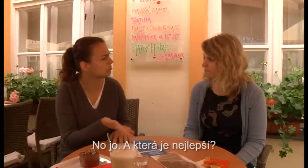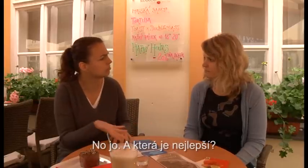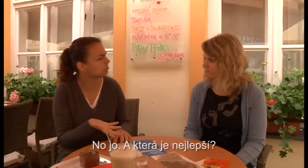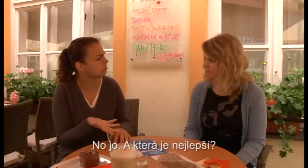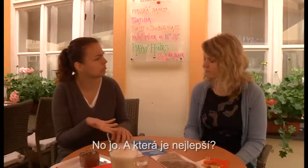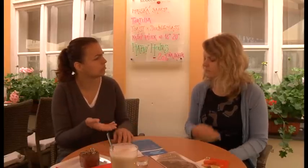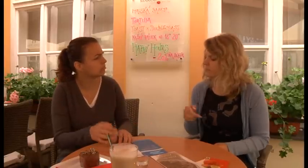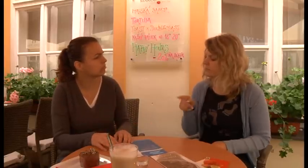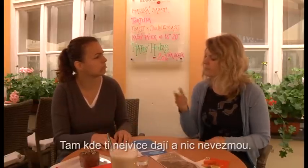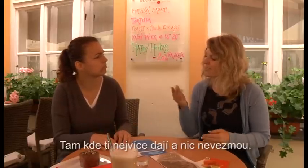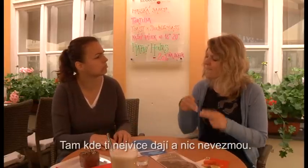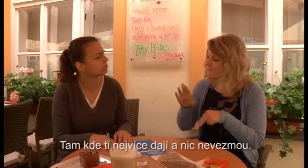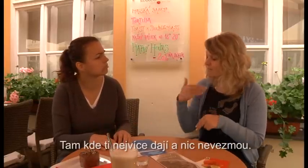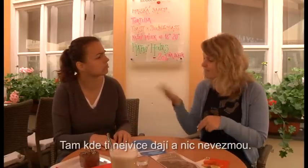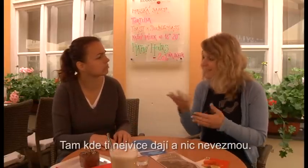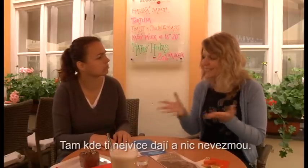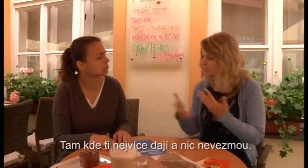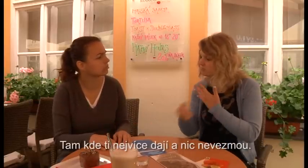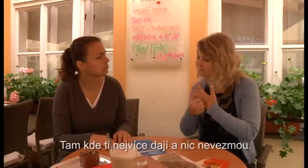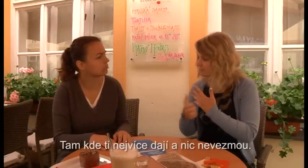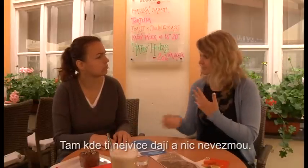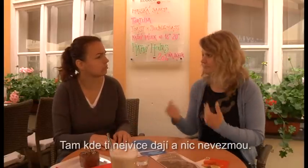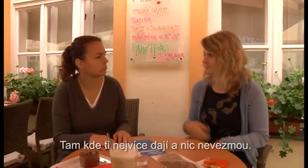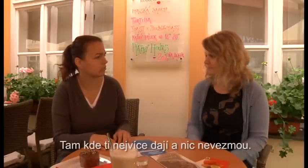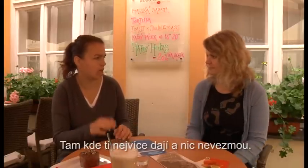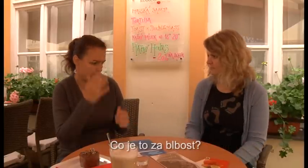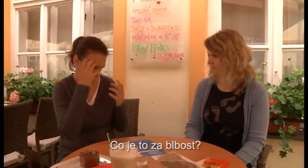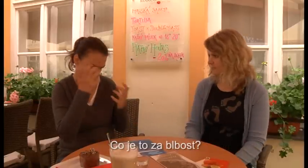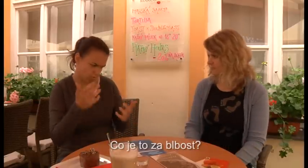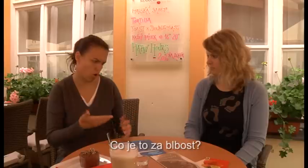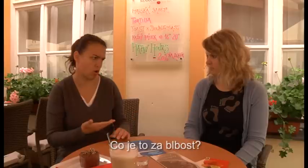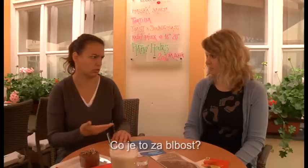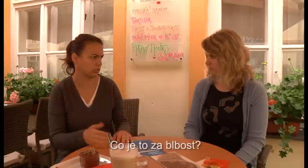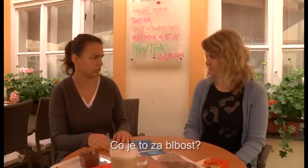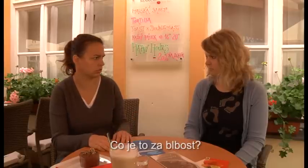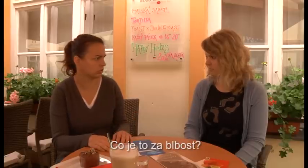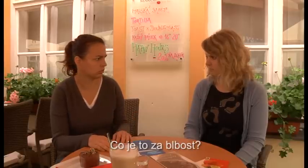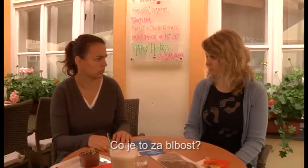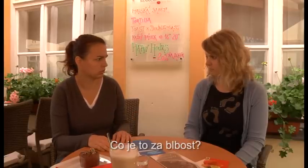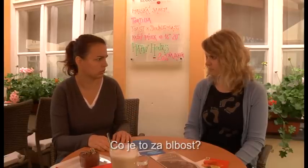ale která je nejlepší? Tam, kde ti víc vezmou, víc dají a víc vezmou.